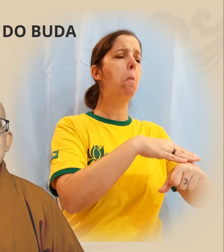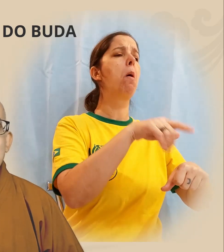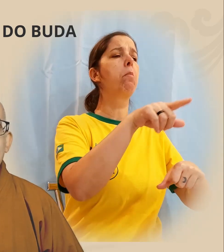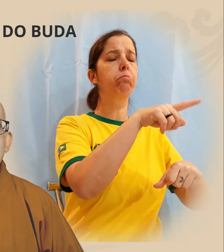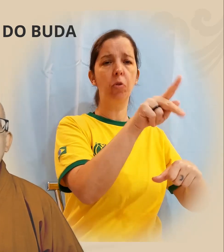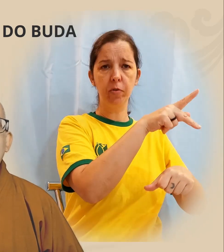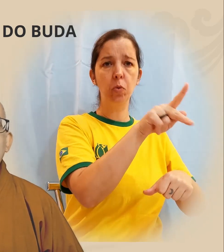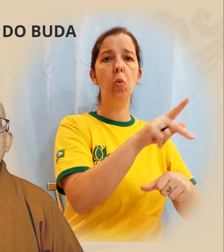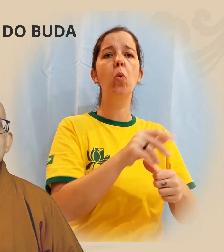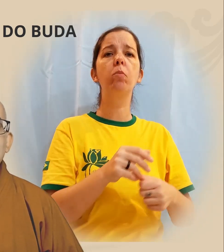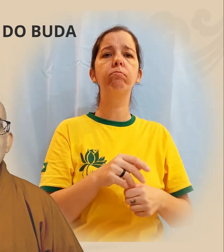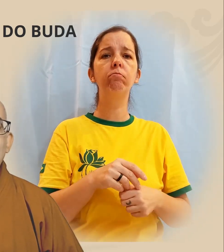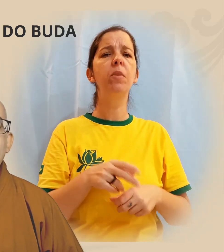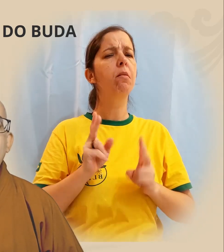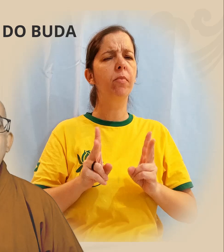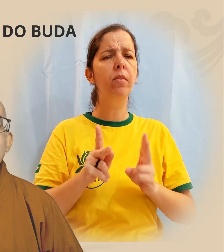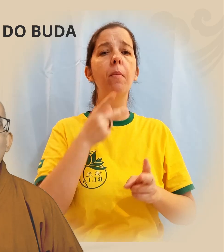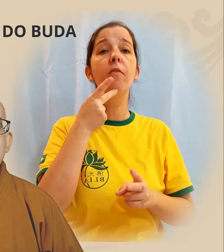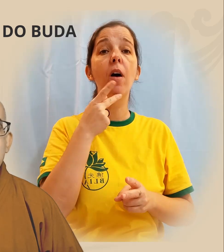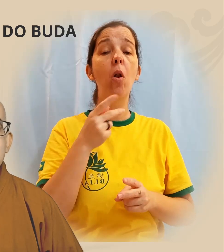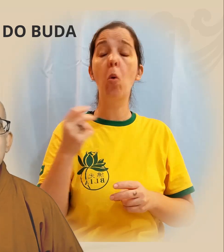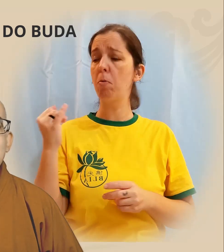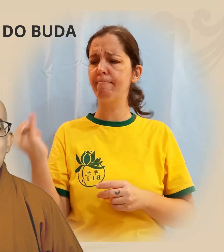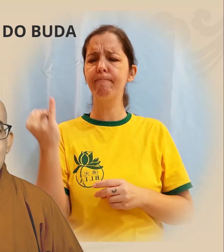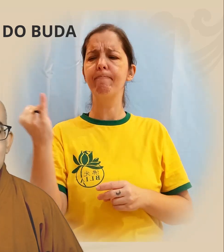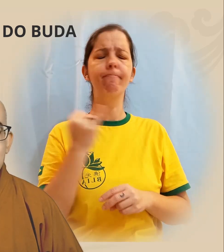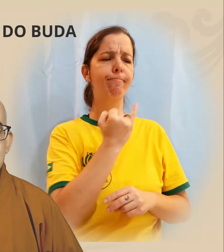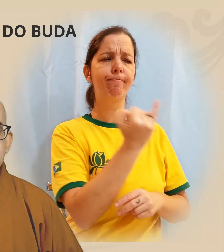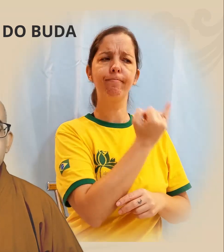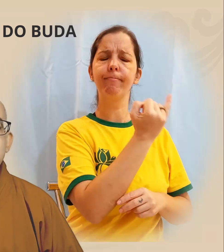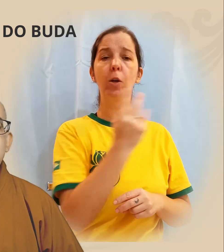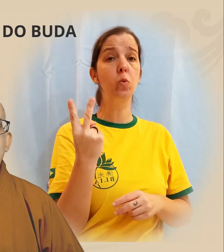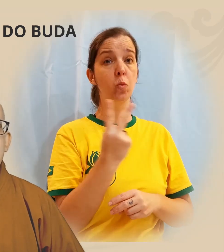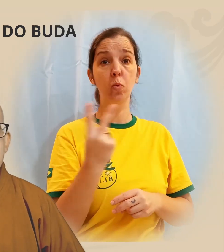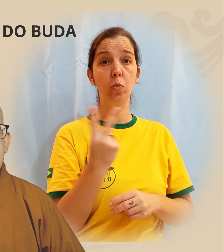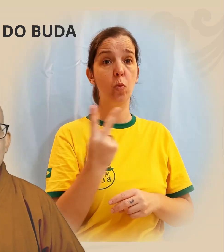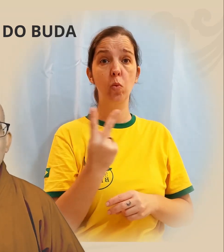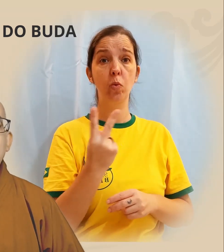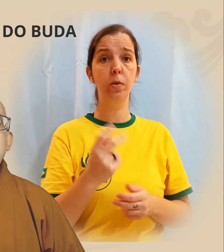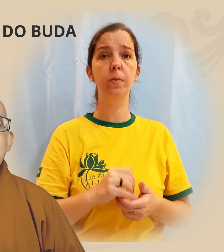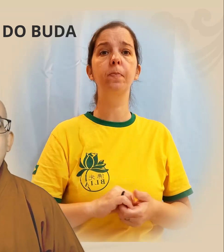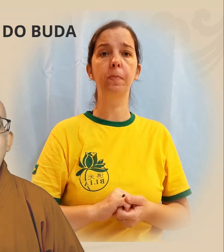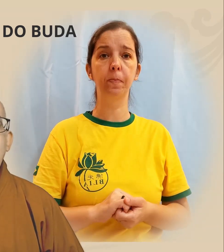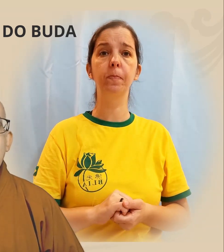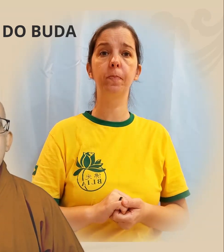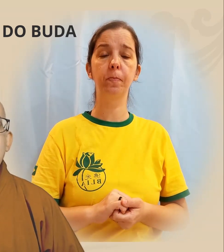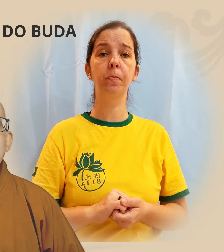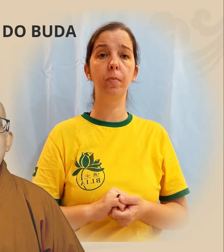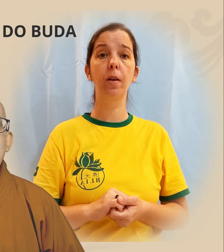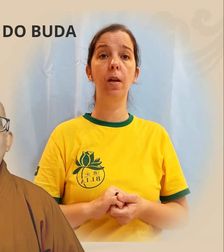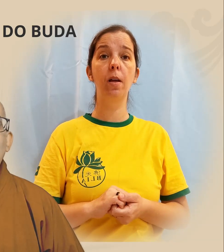ele sempre enfatizou a importância deles. Tanto que